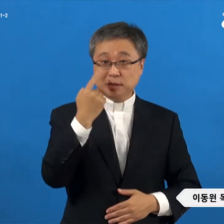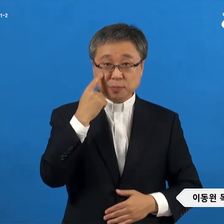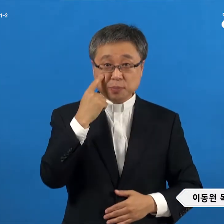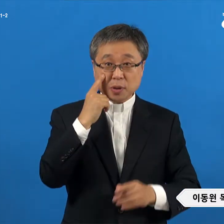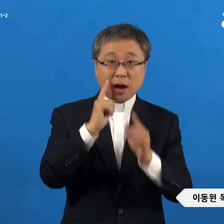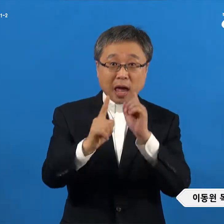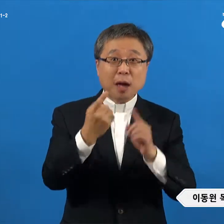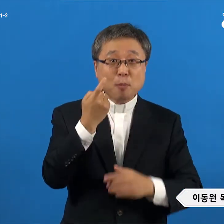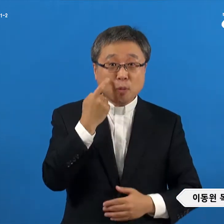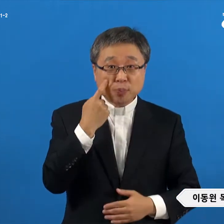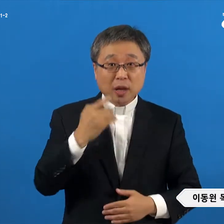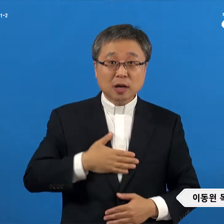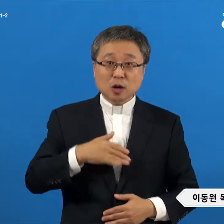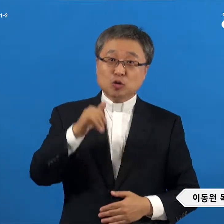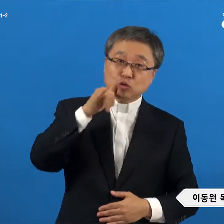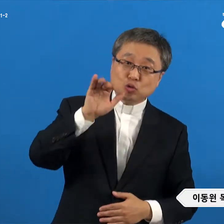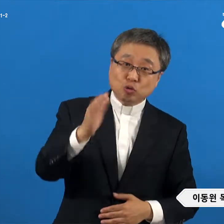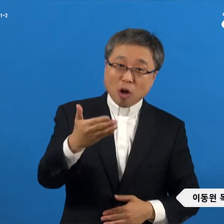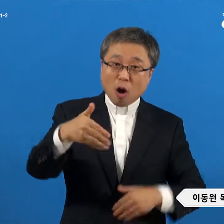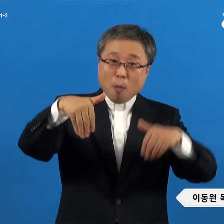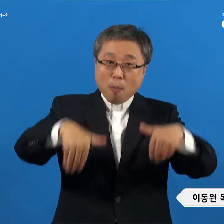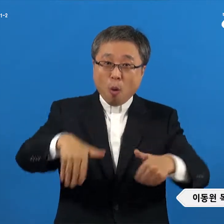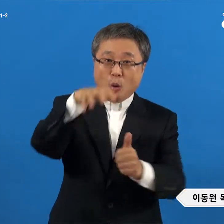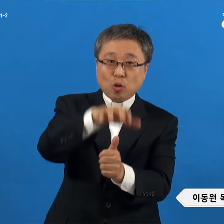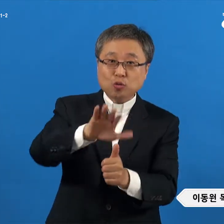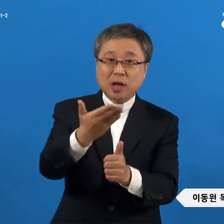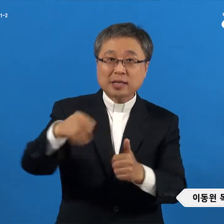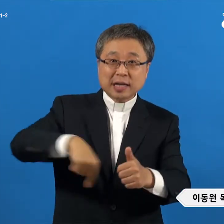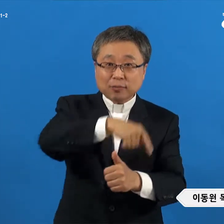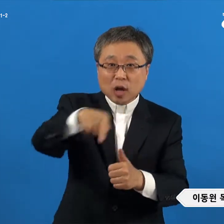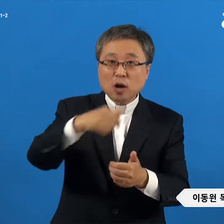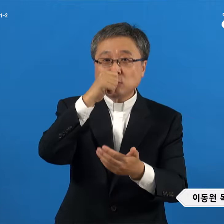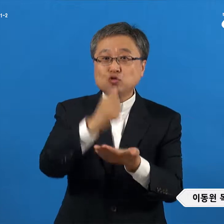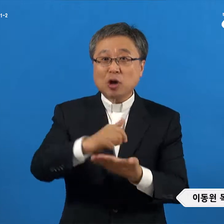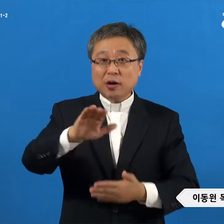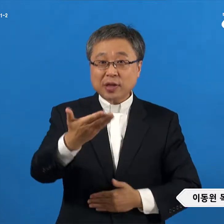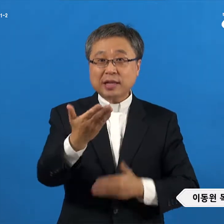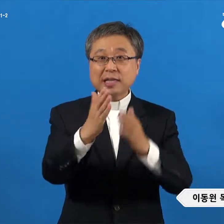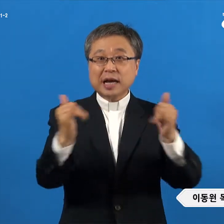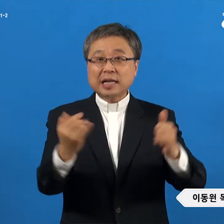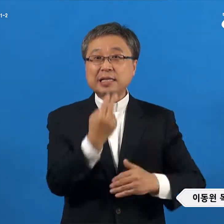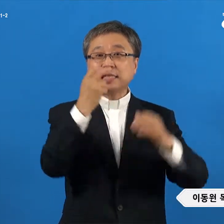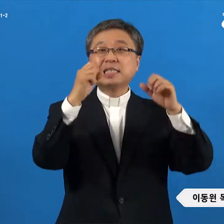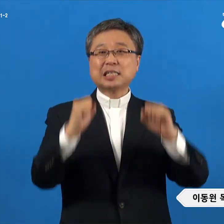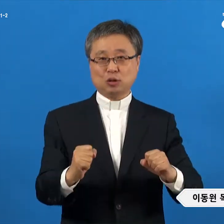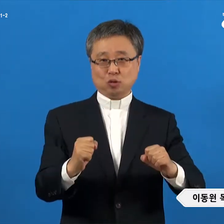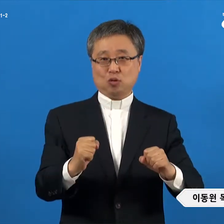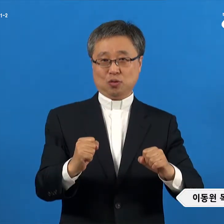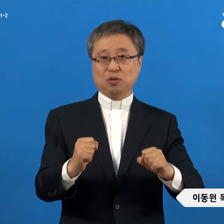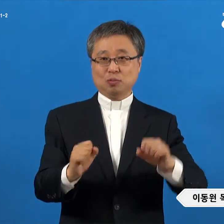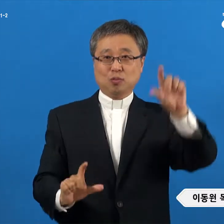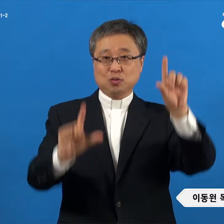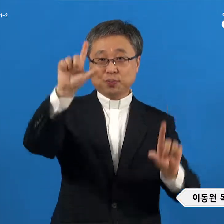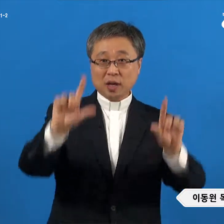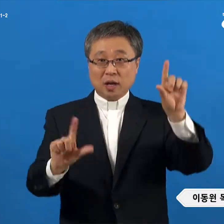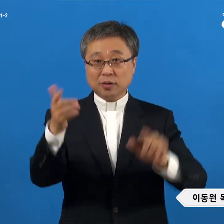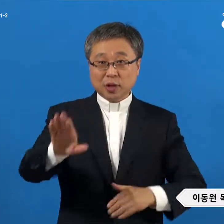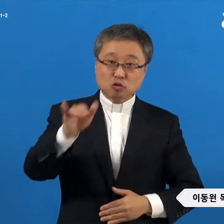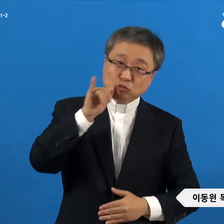이렇게 중독되어 포로된 상태, 이것이 바로 죄된 인간의 실존이에요. 근데 중독을 연구하는 학자들은 중독을 두